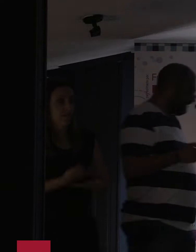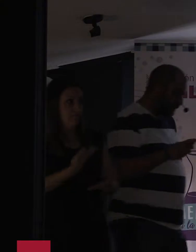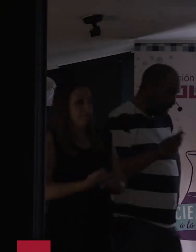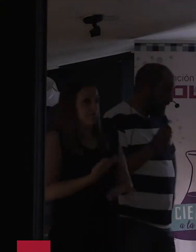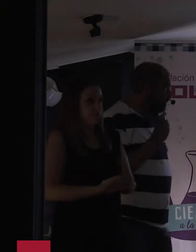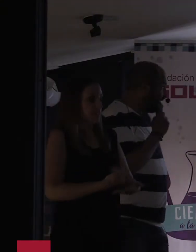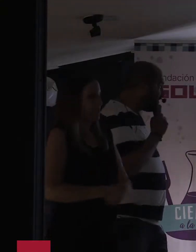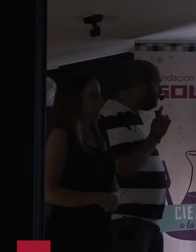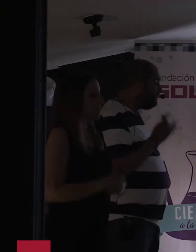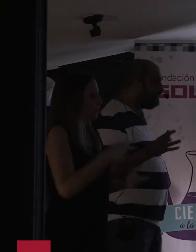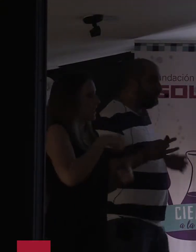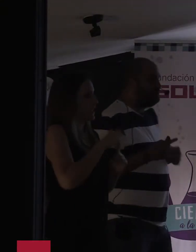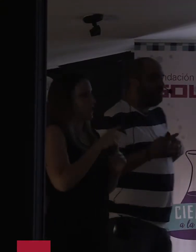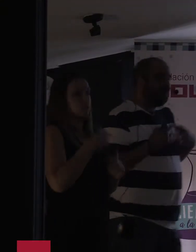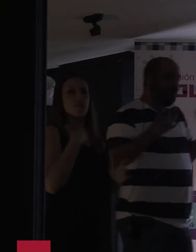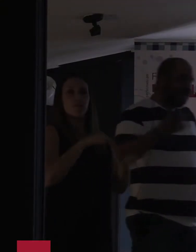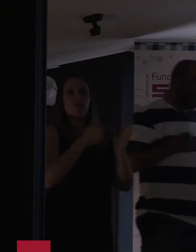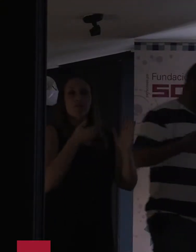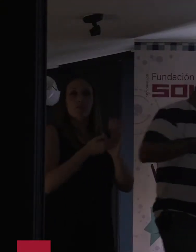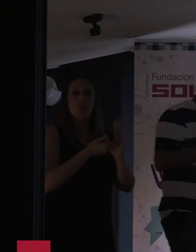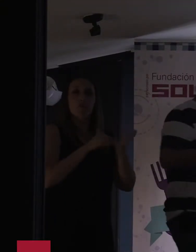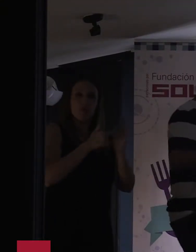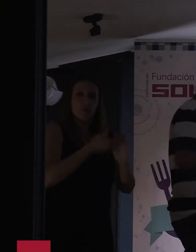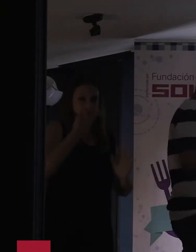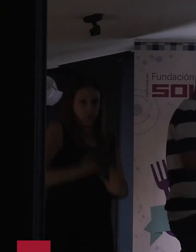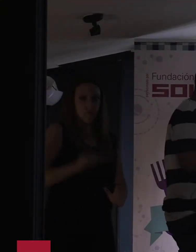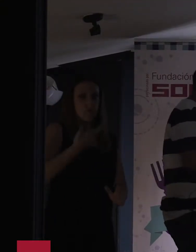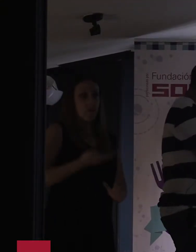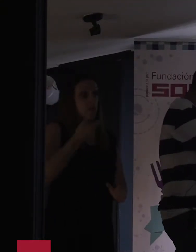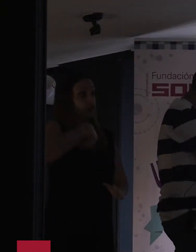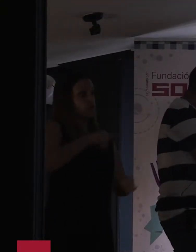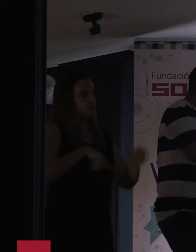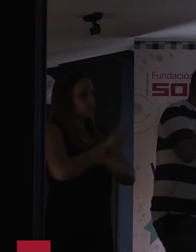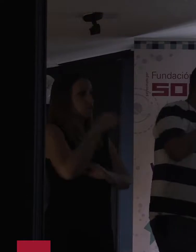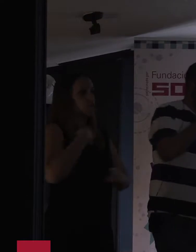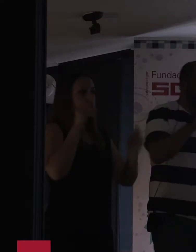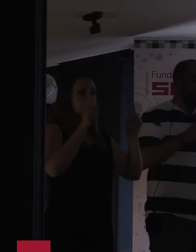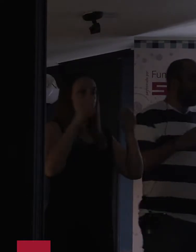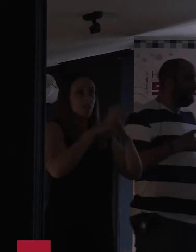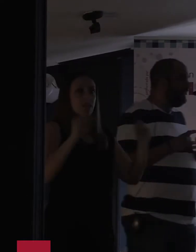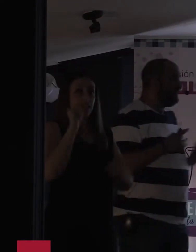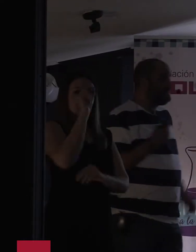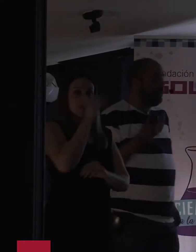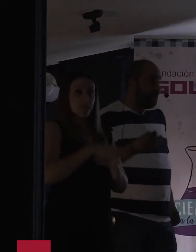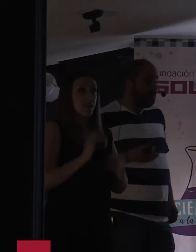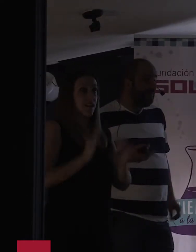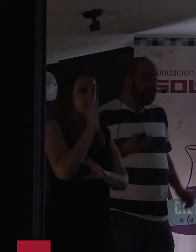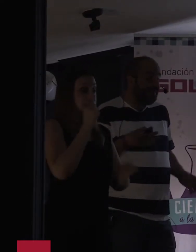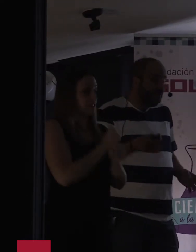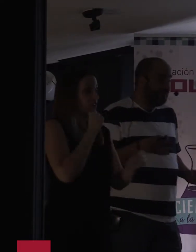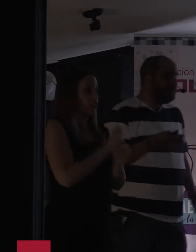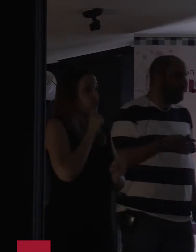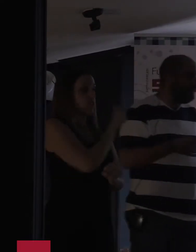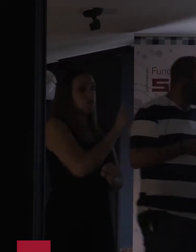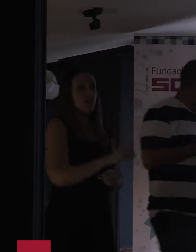Science en Toledo. Os voy a contar un proyecto, que es un proyecto grande, que estamos desarrollando. Yo soy profesor en la Universidad Complutense y además trabajo en una